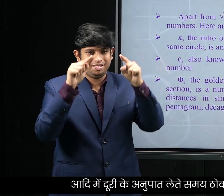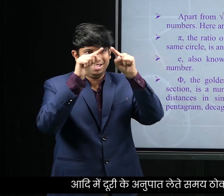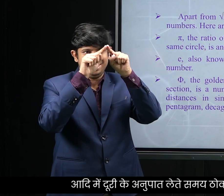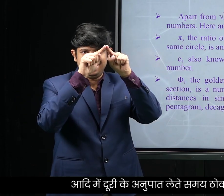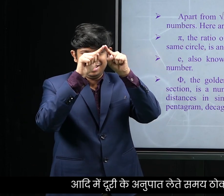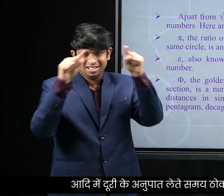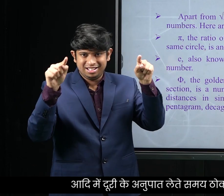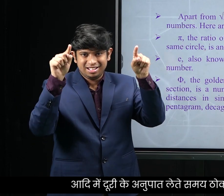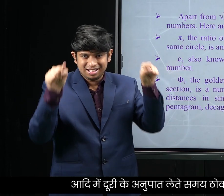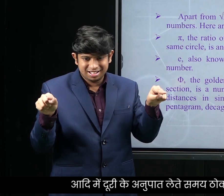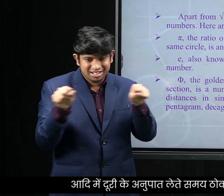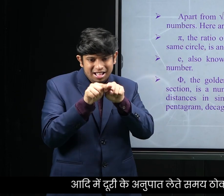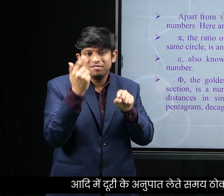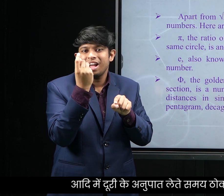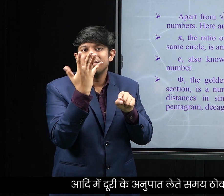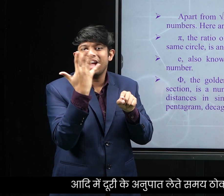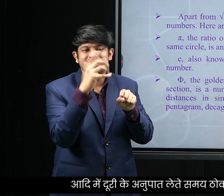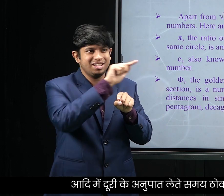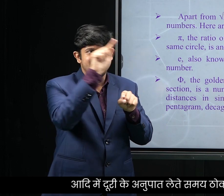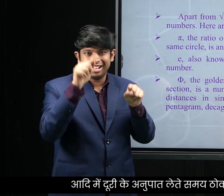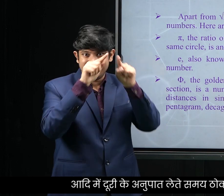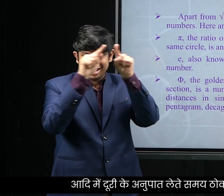यह एक अपरिमेय संख्या है।